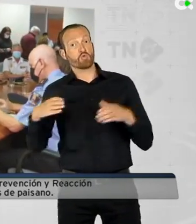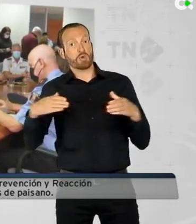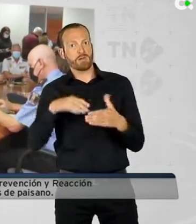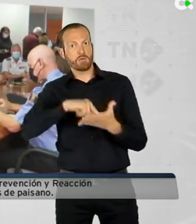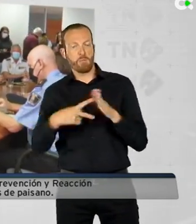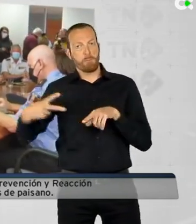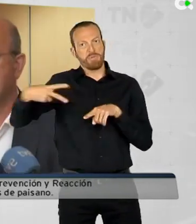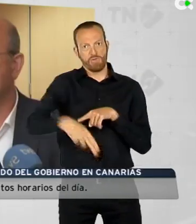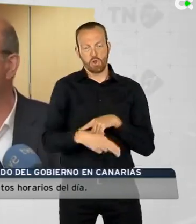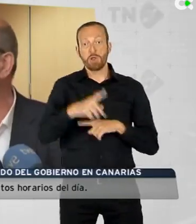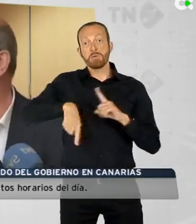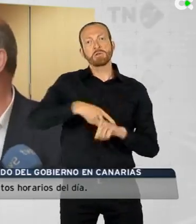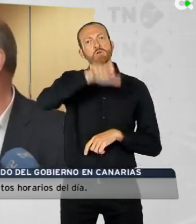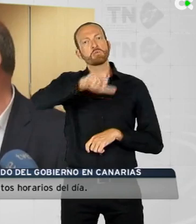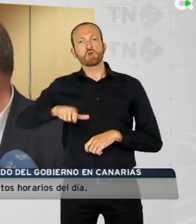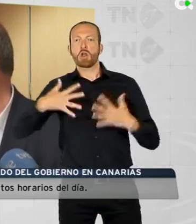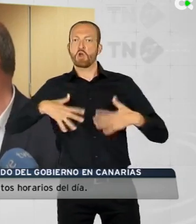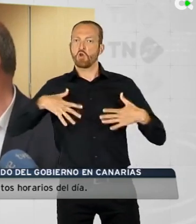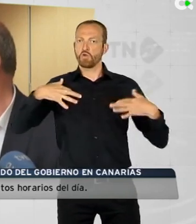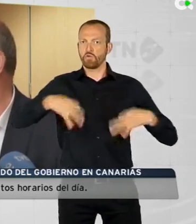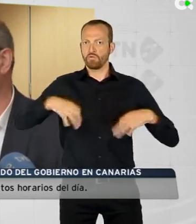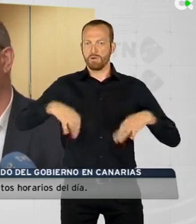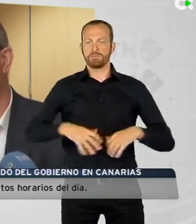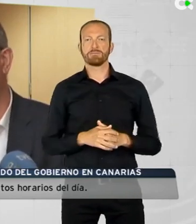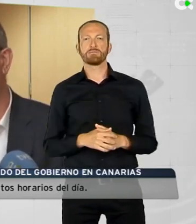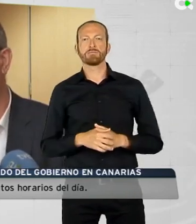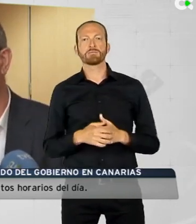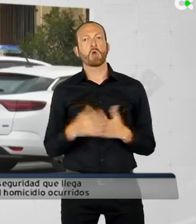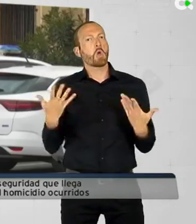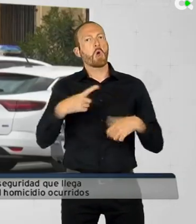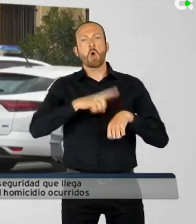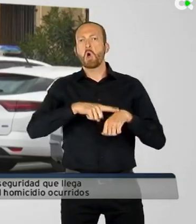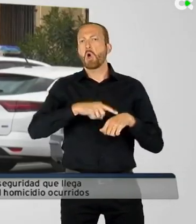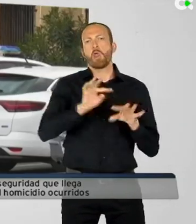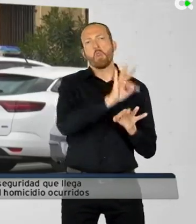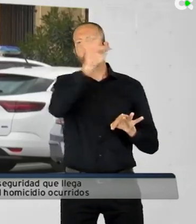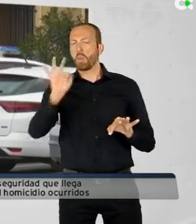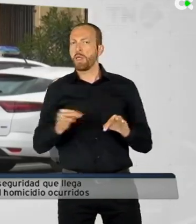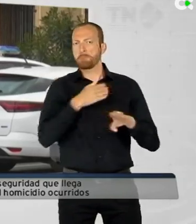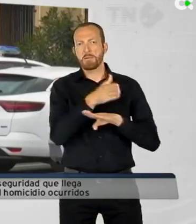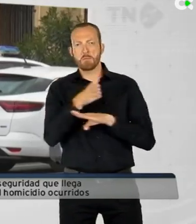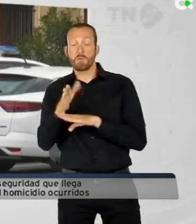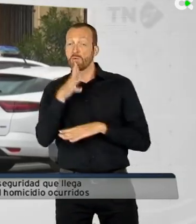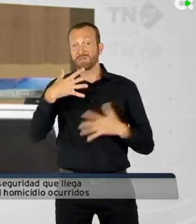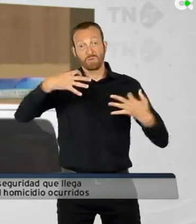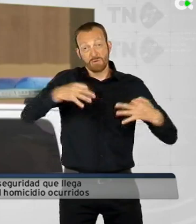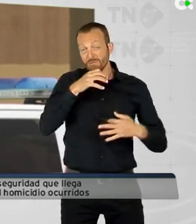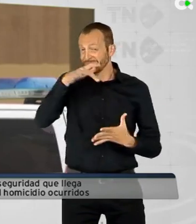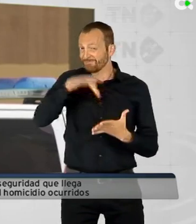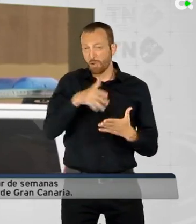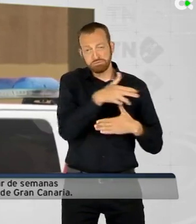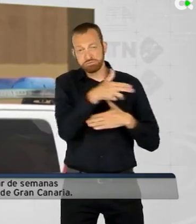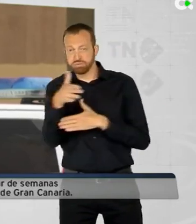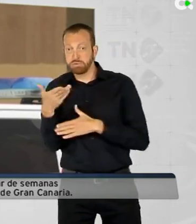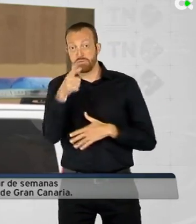y agentes de paisano. Pasarán en distintos horarios del día. Una medida de seguridad que llega tras el tiroteo y el homicidio